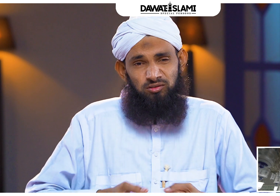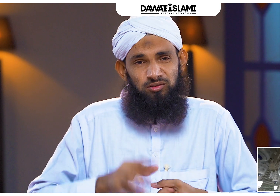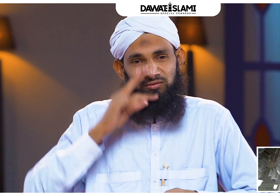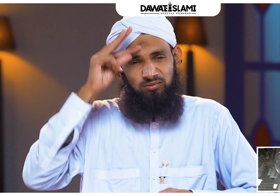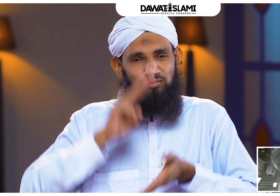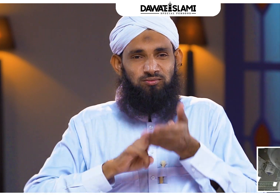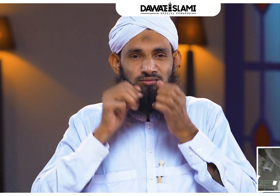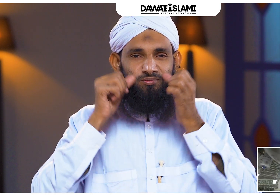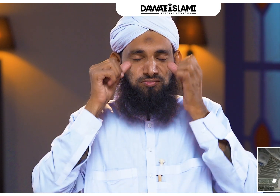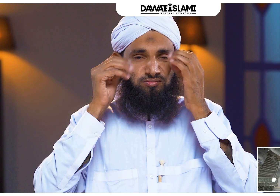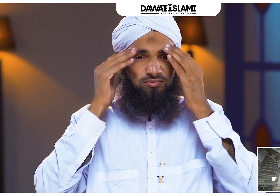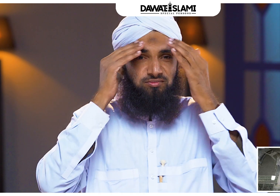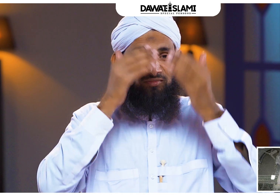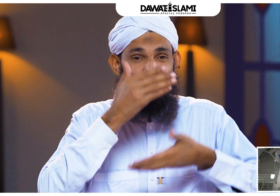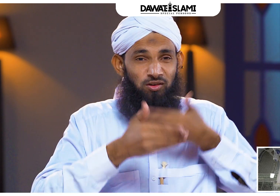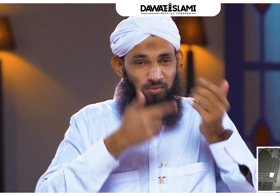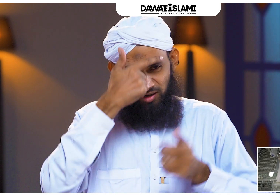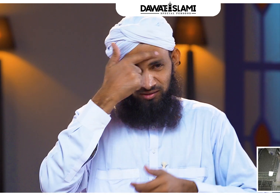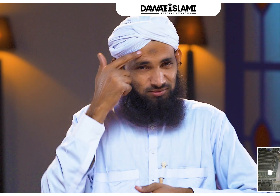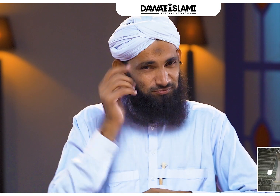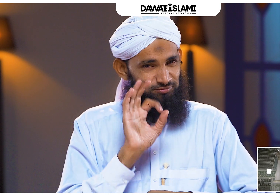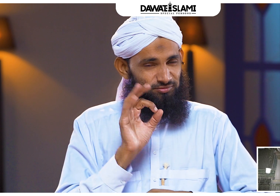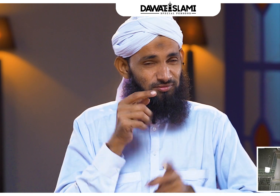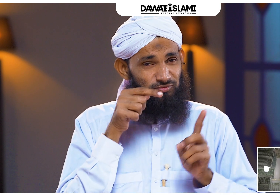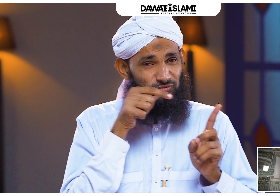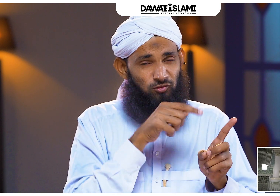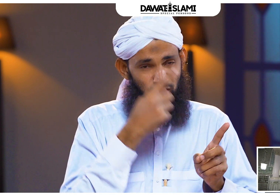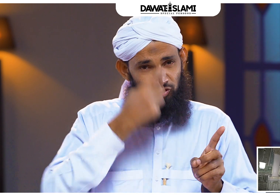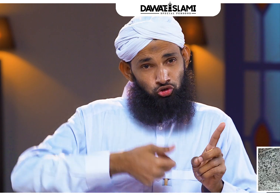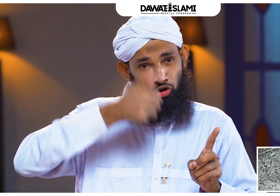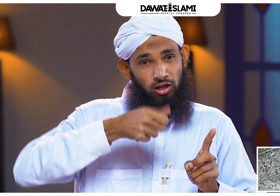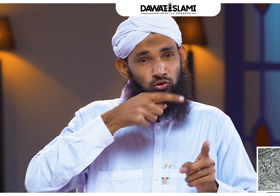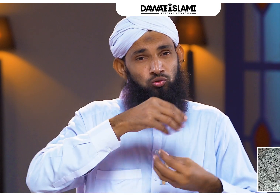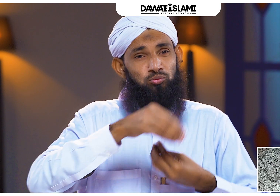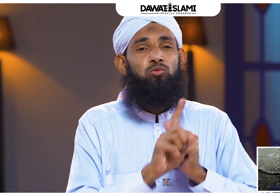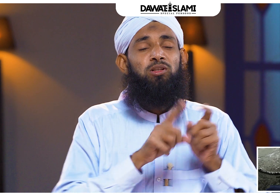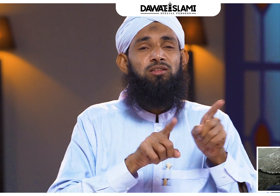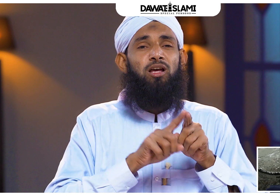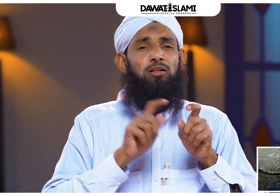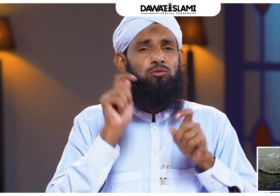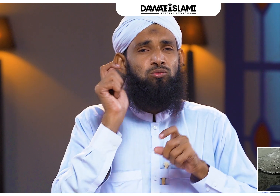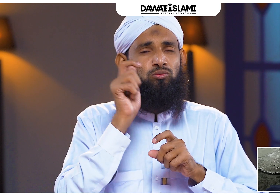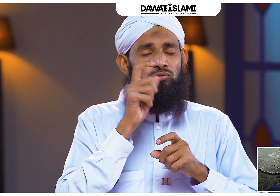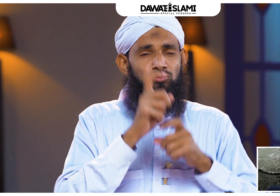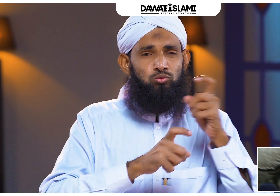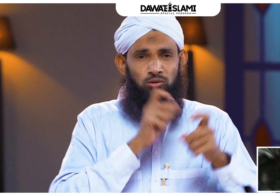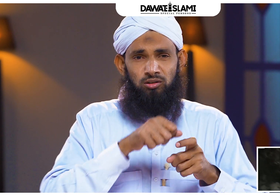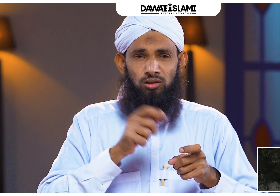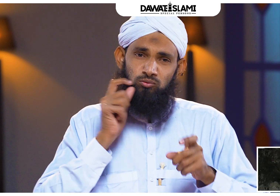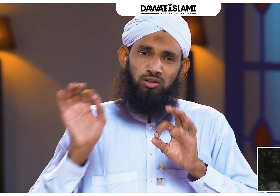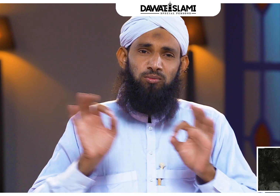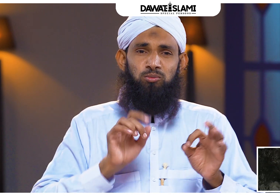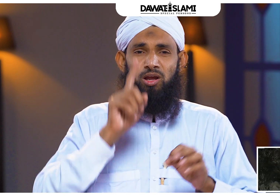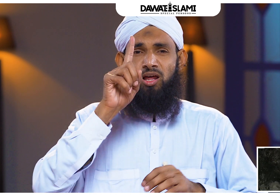تھے۔ آپ صلی اللہ علیہ وآلہ وسلم نے اس کی جانب متوجہ ہو کر ارشاد فرمایا، اے عقل مند شخص، تم نے اپنے مالک کا پیغام ہم تک کیوں نہیں